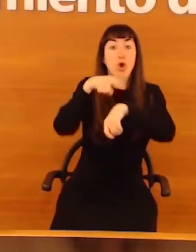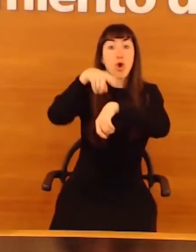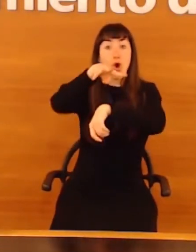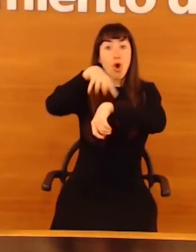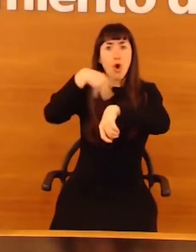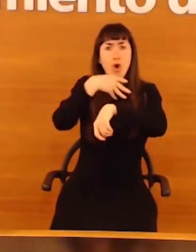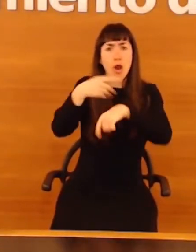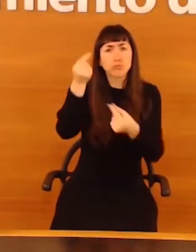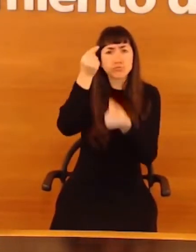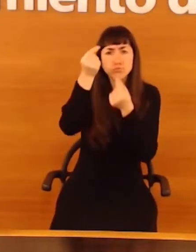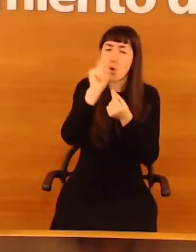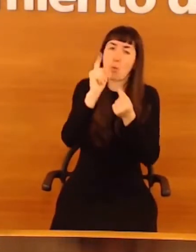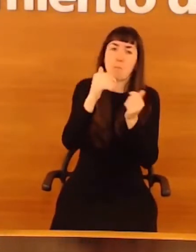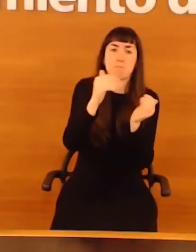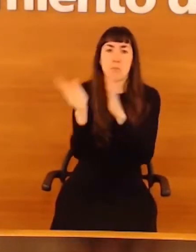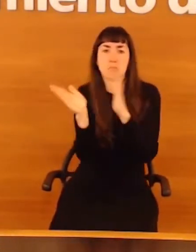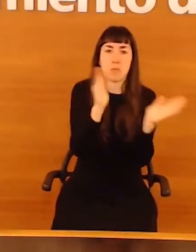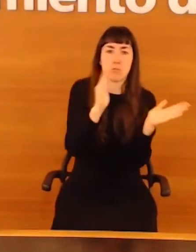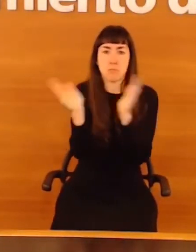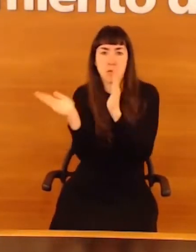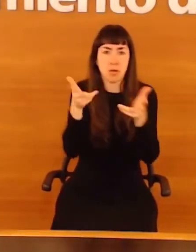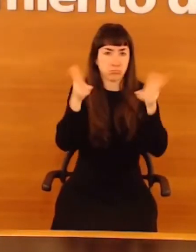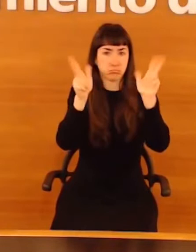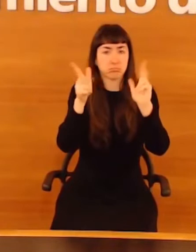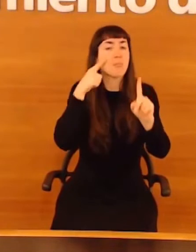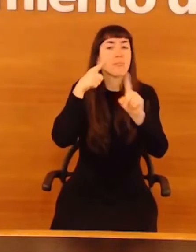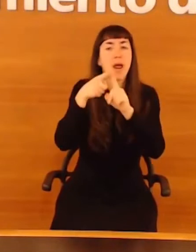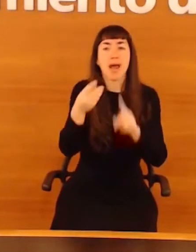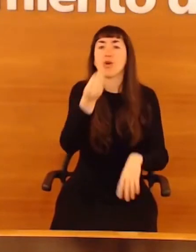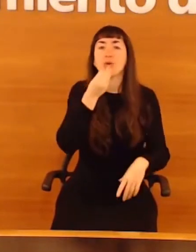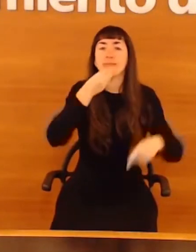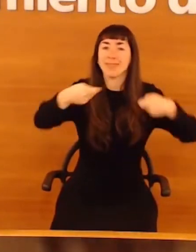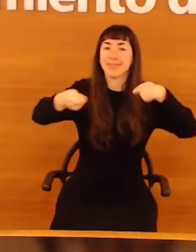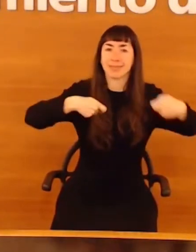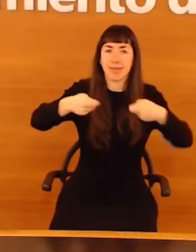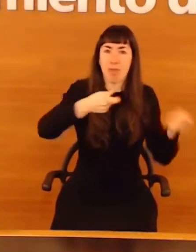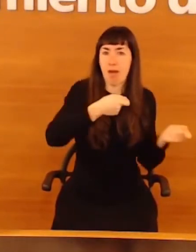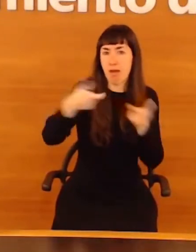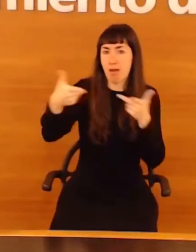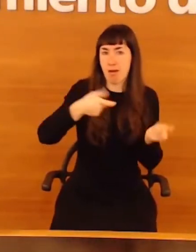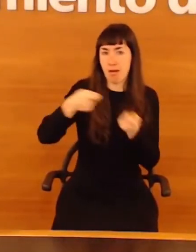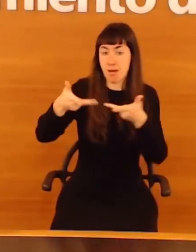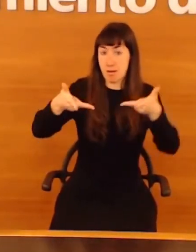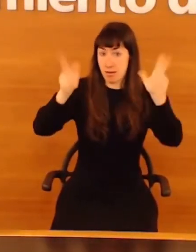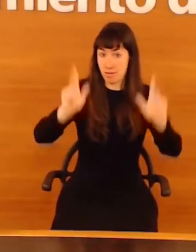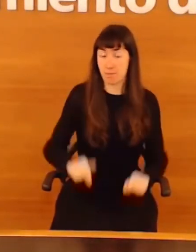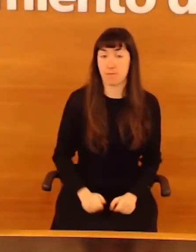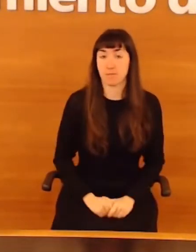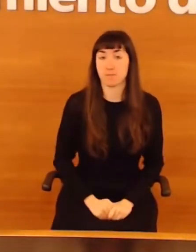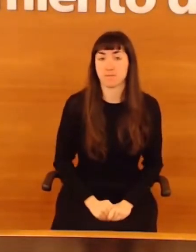a la hora del suministro a pequeños establecimientos de alimentación y a los diferentes supermercados de nuestra ciudad.